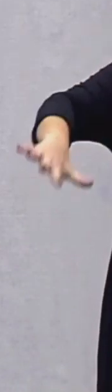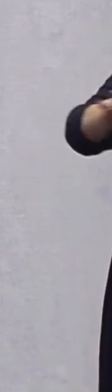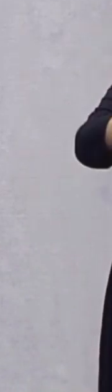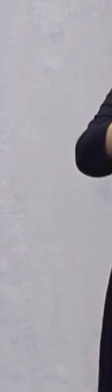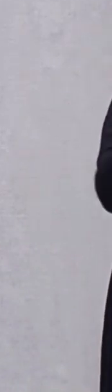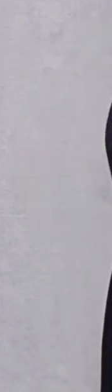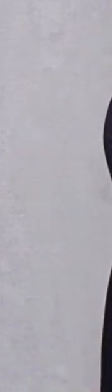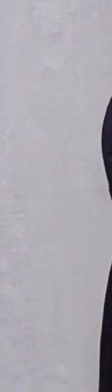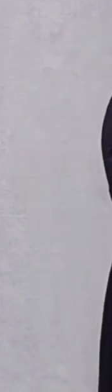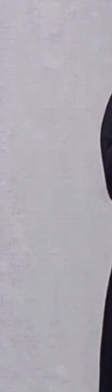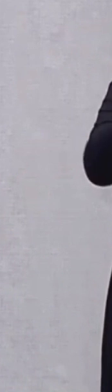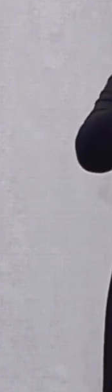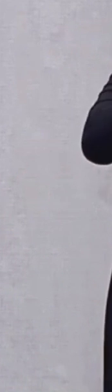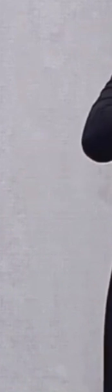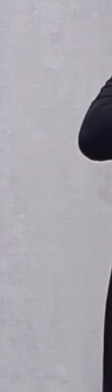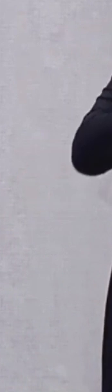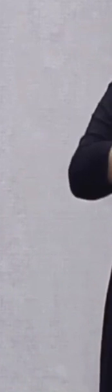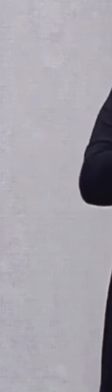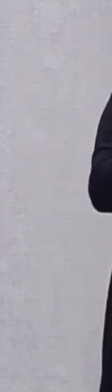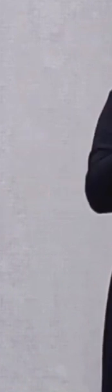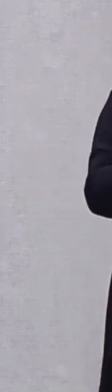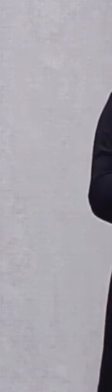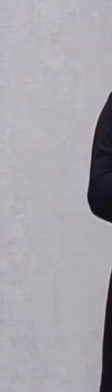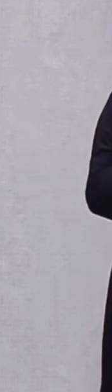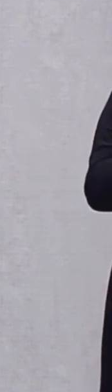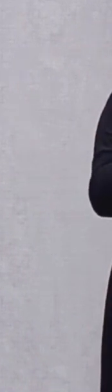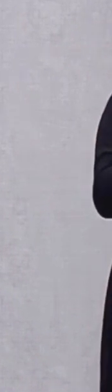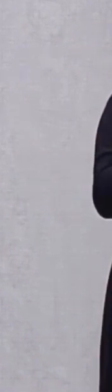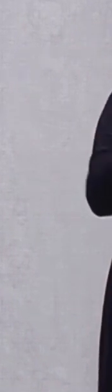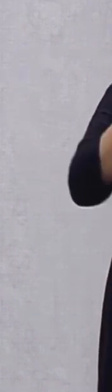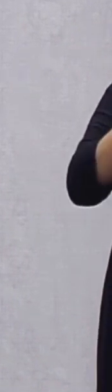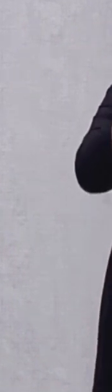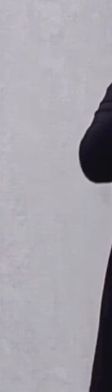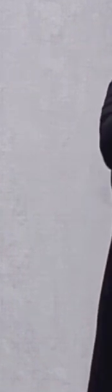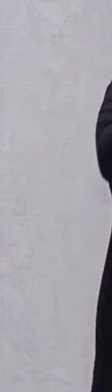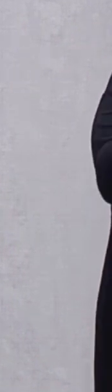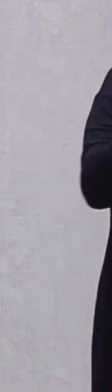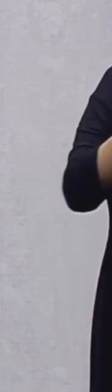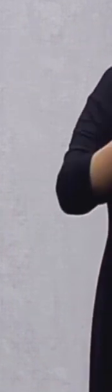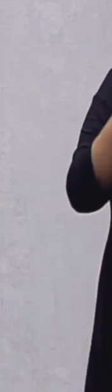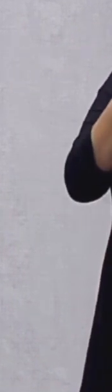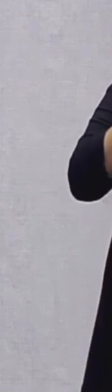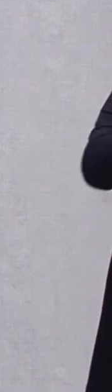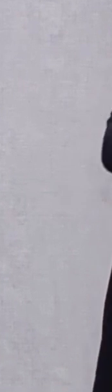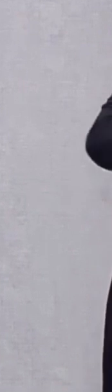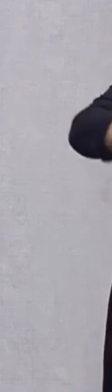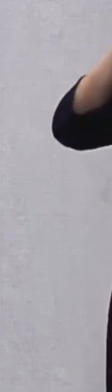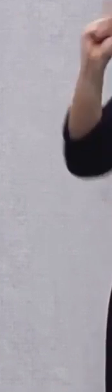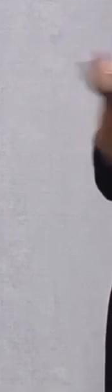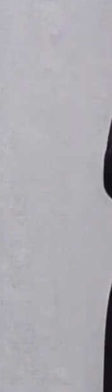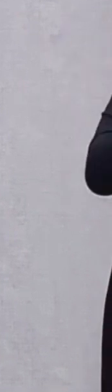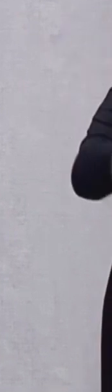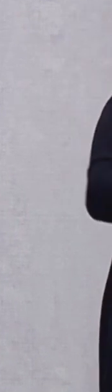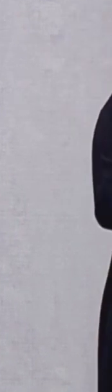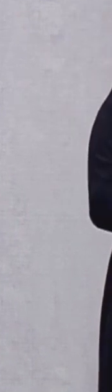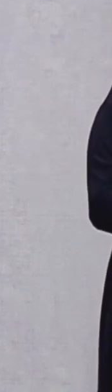και ειδικά στον Άραξο σε βάση πυρηνικών όπλων και ως εκ τούτου να γίνουμε στόχος